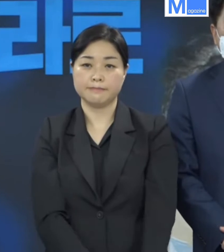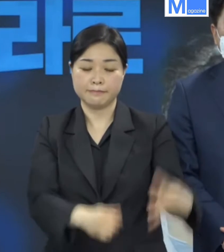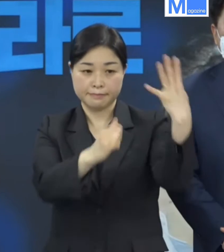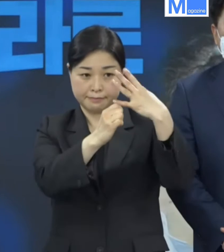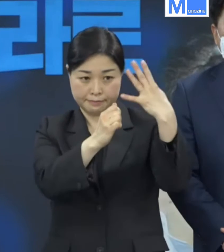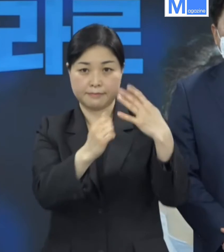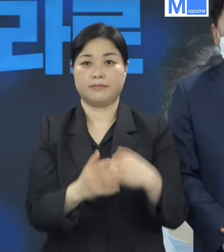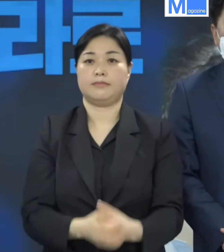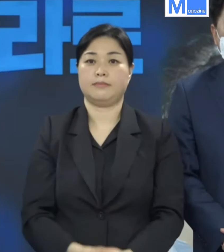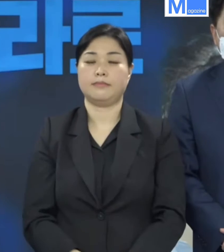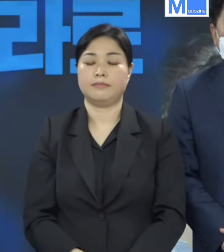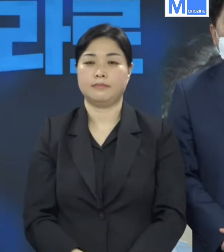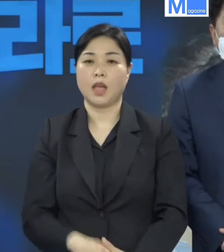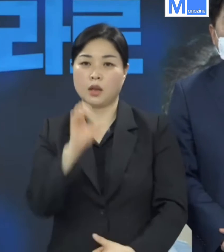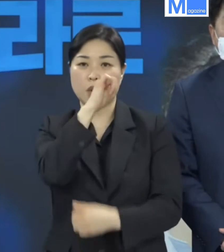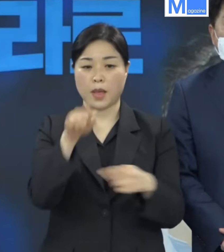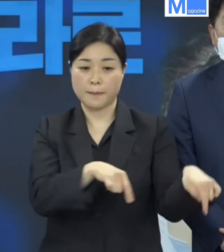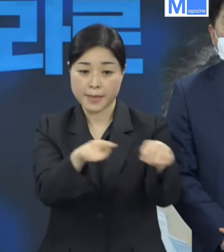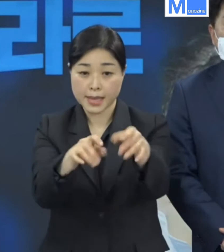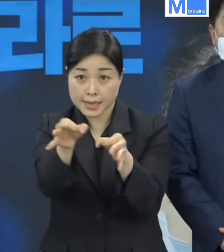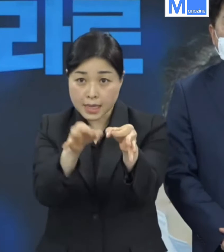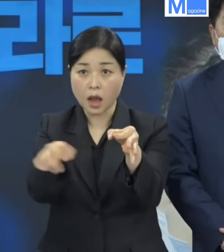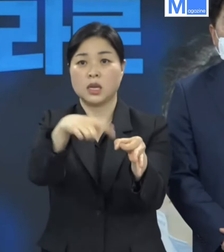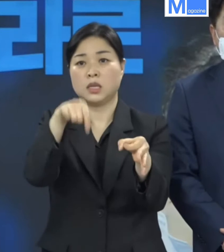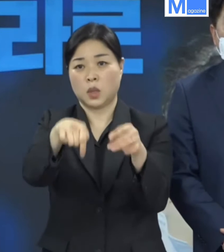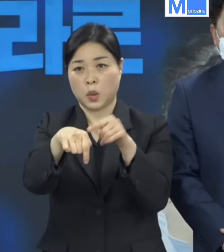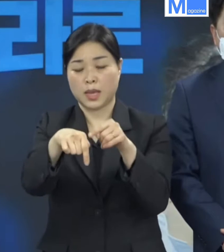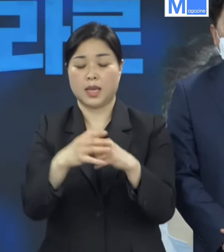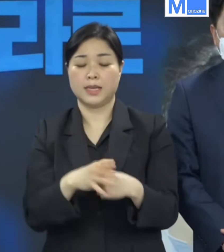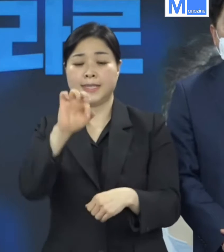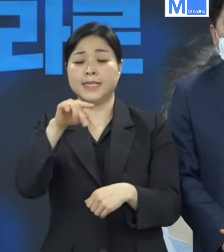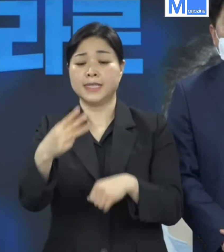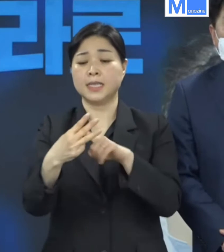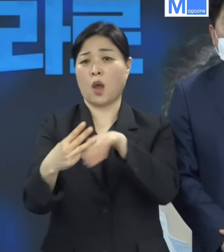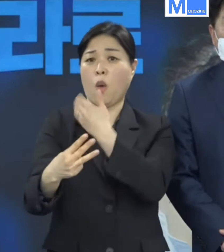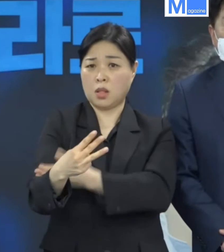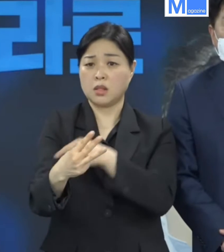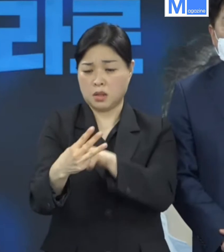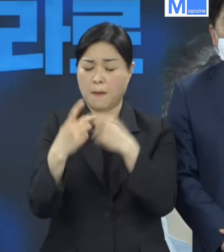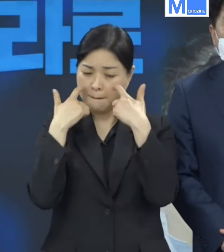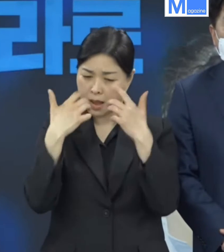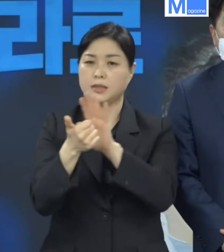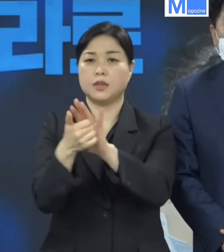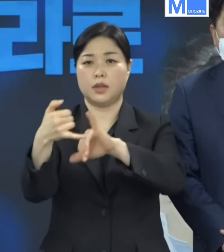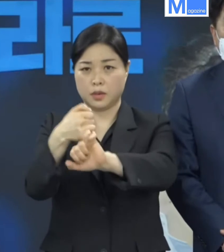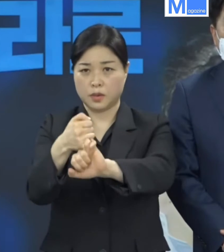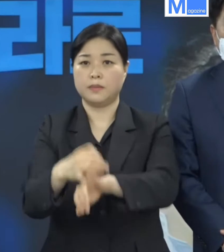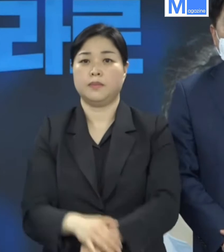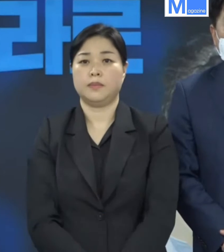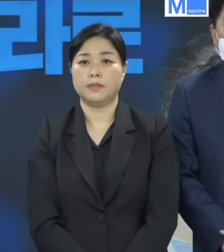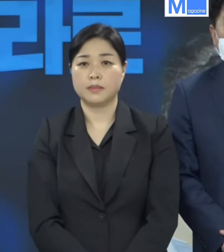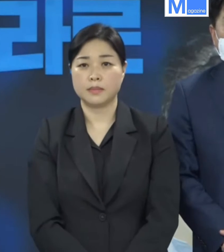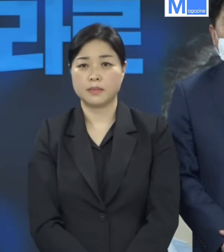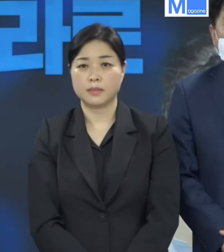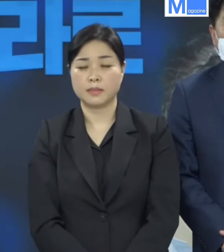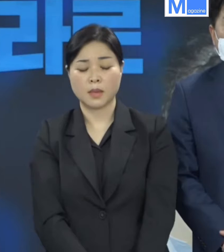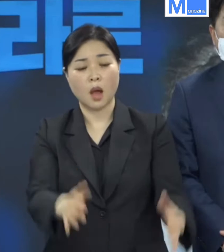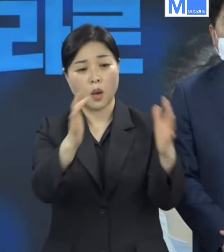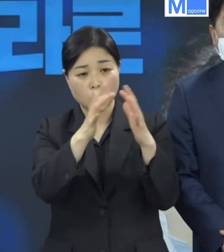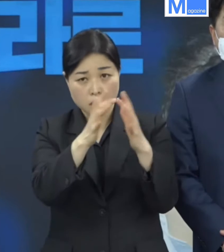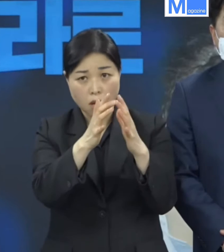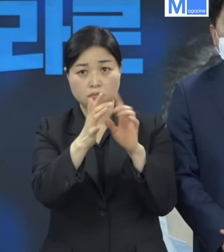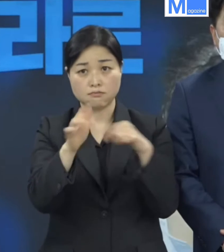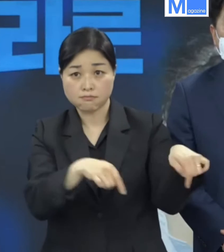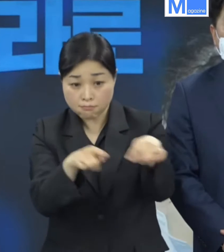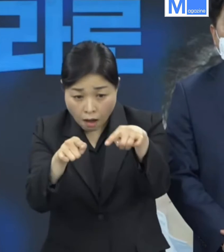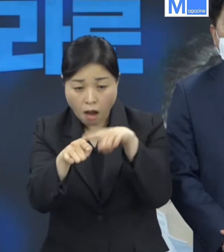넷째, 플랫폼 시장 속에 을들의 권리를 보장하도록 하겠습니다. 온라인 플랫폼